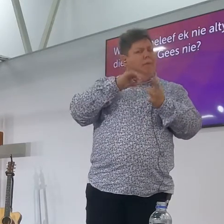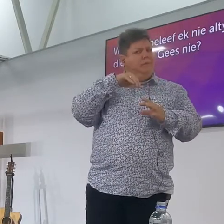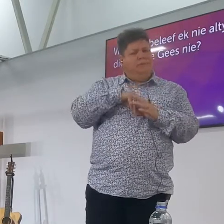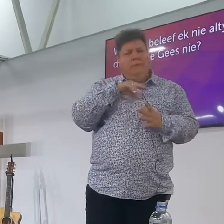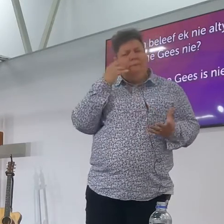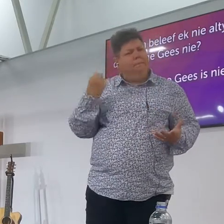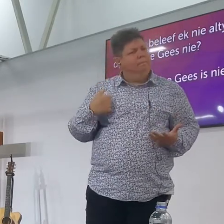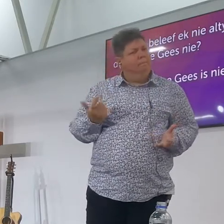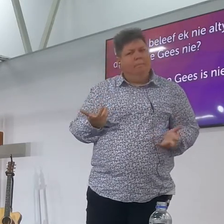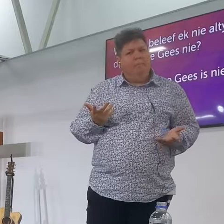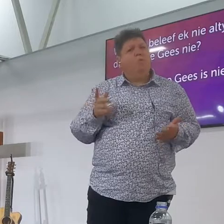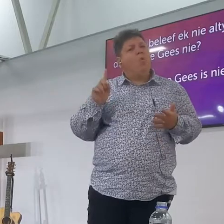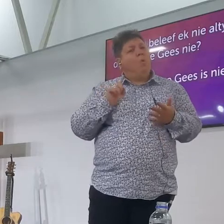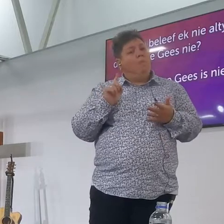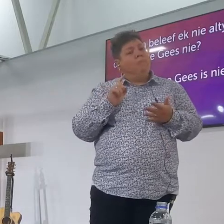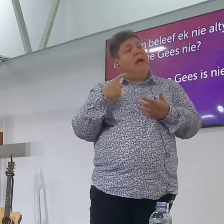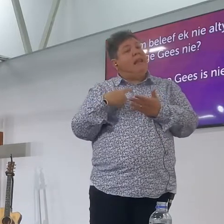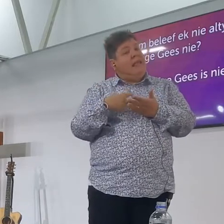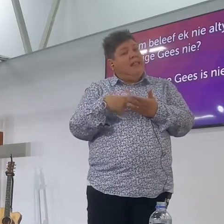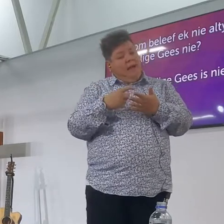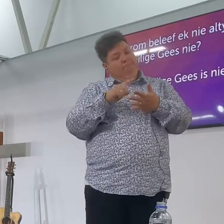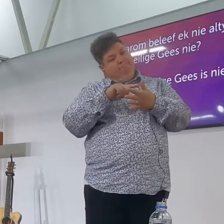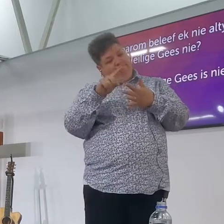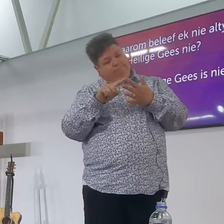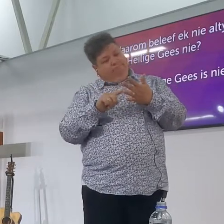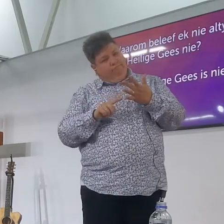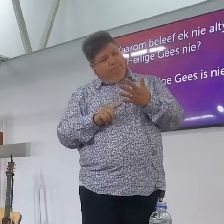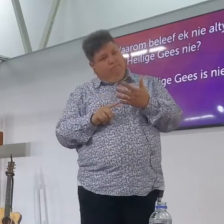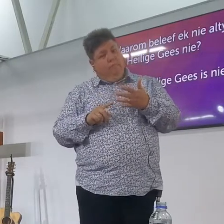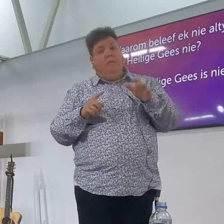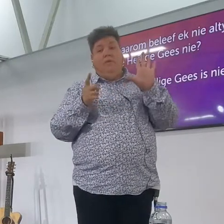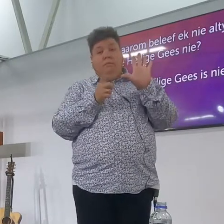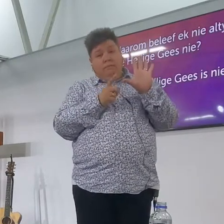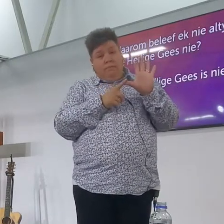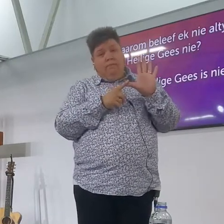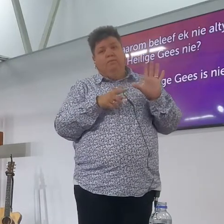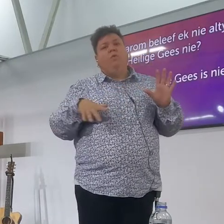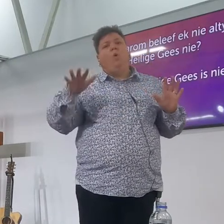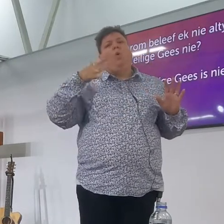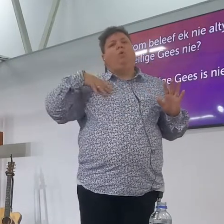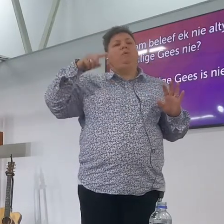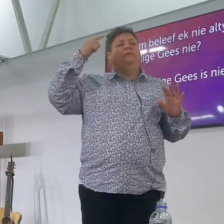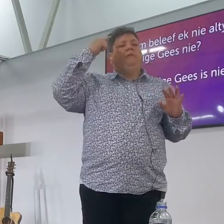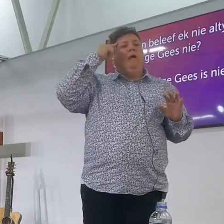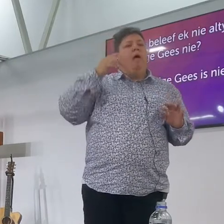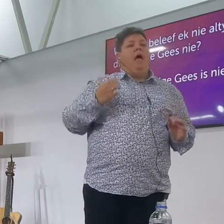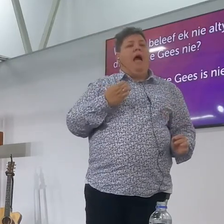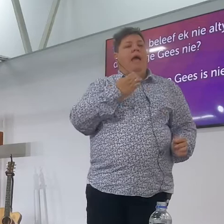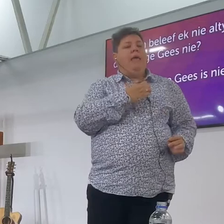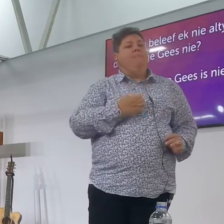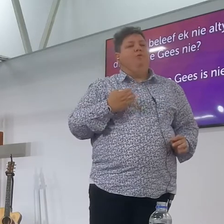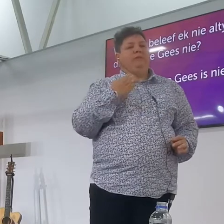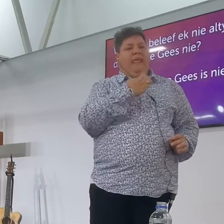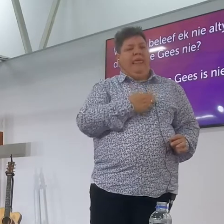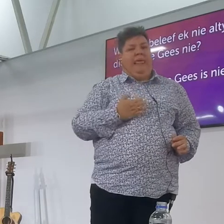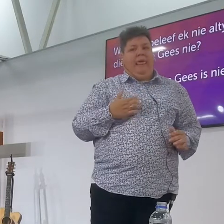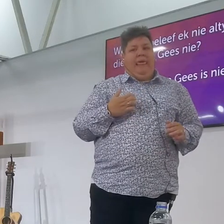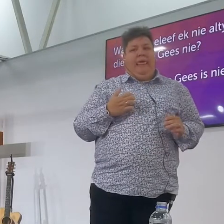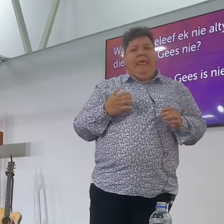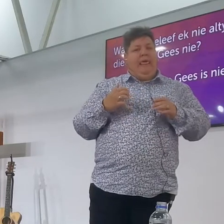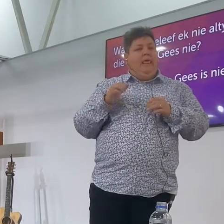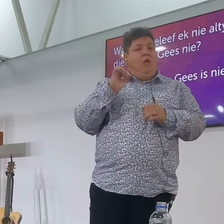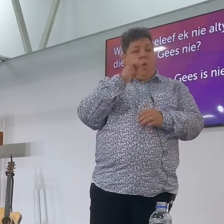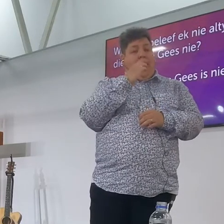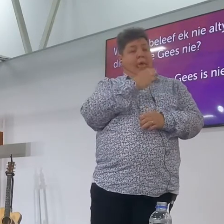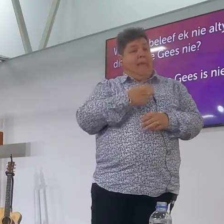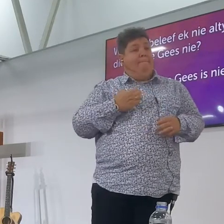en ek wil vir jou 'n paar redes gee daarvoor. Die eerste groot rede is, want baie keer dink as, ons is geleer as 'n emosie, om vervul te wees met die Heilige